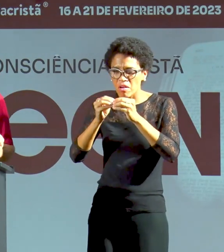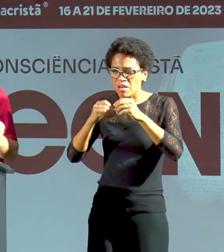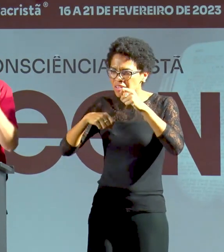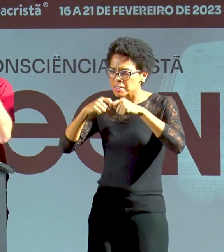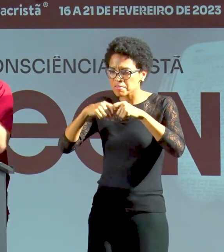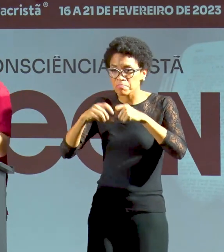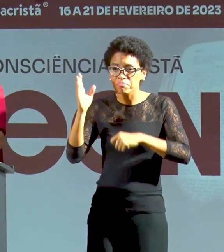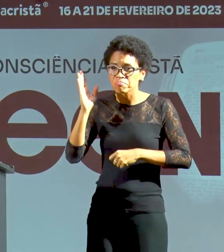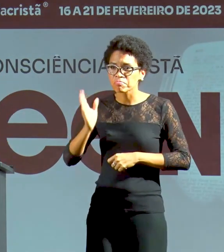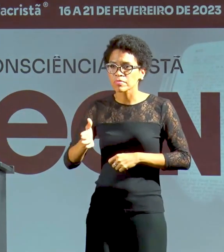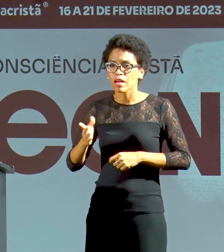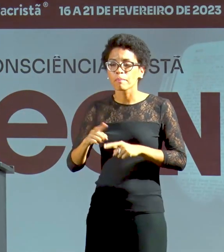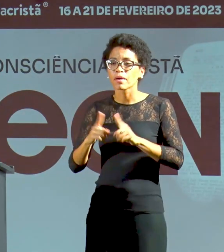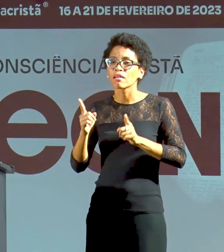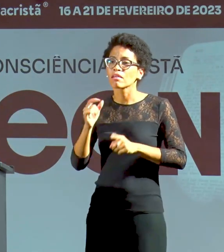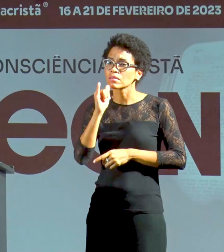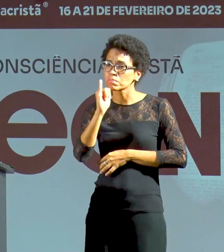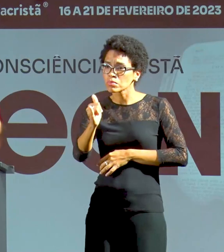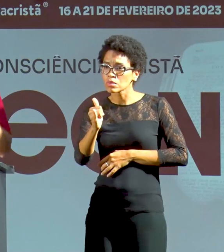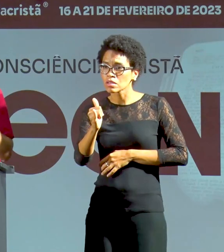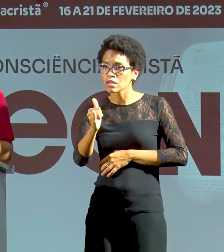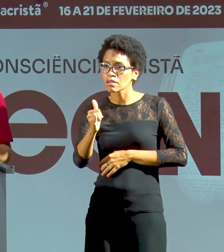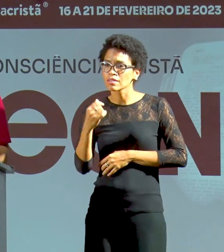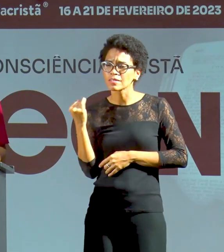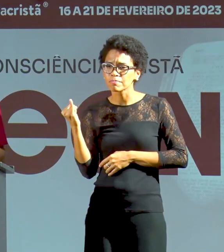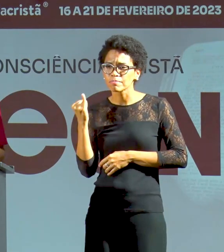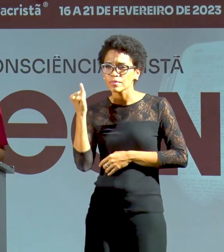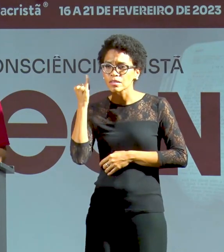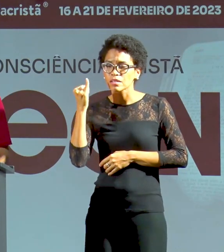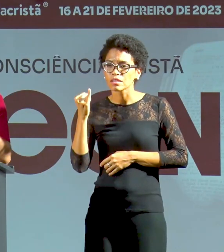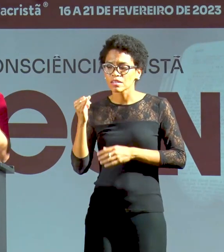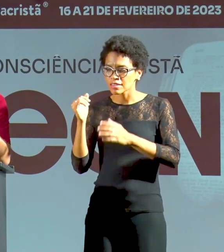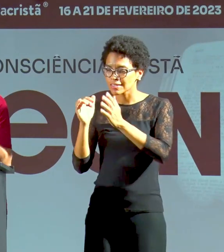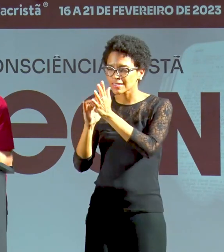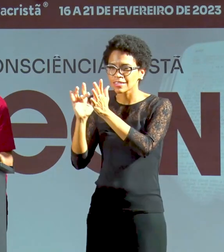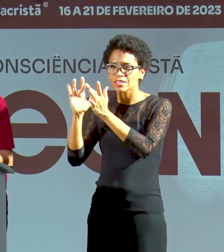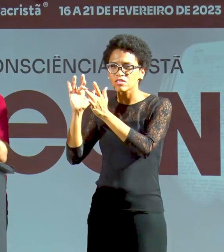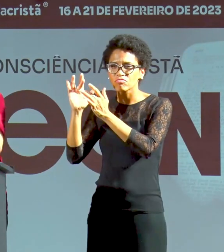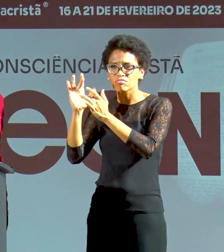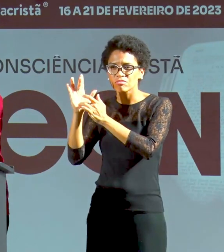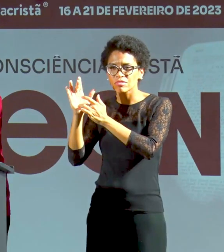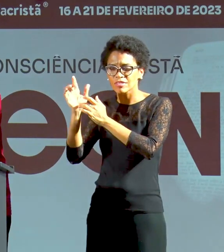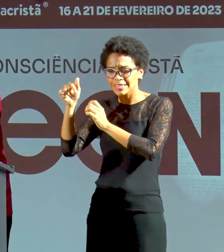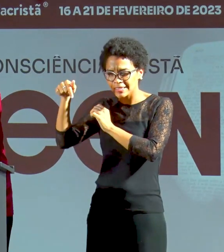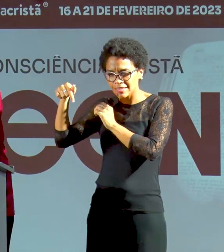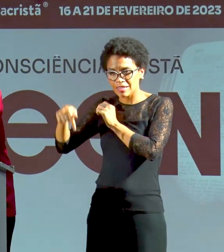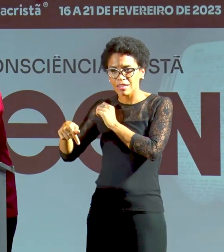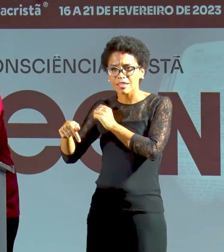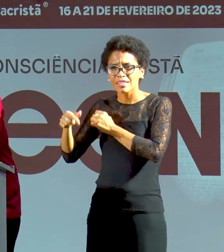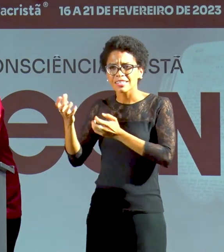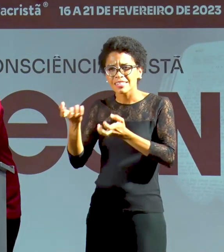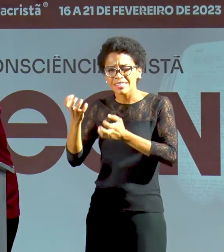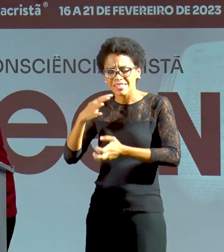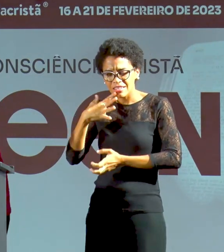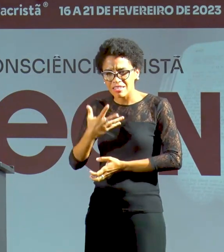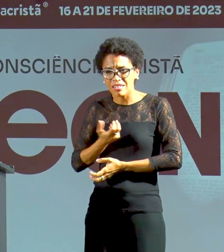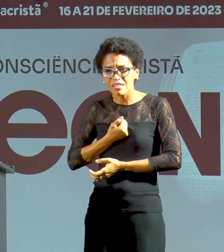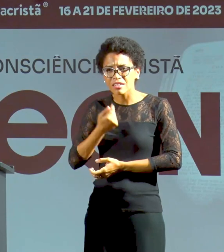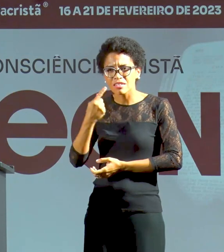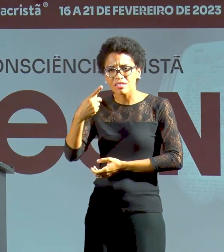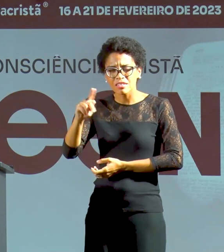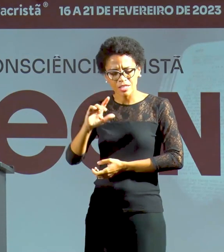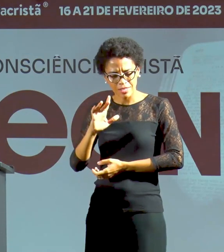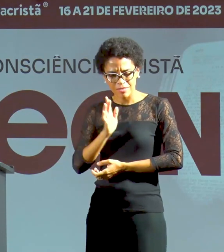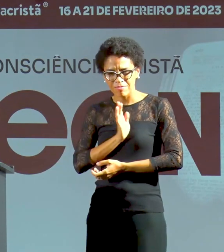sua sexualidade mas deixa eu dizer para você uma coisa esses Jesus Ele tá aqui hoje ele quer resgatar sua vida resgatar o seu coração